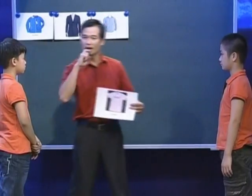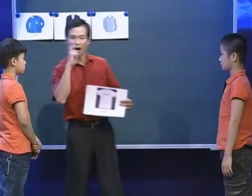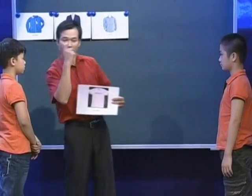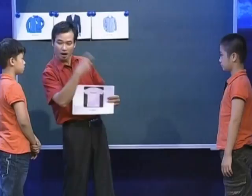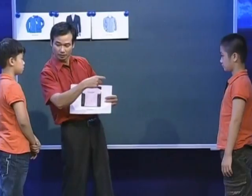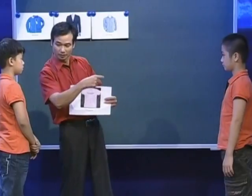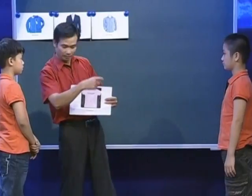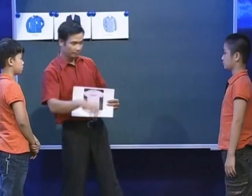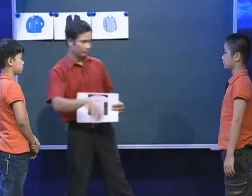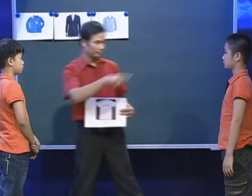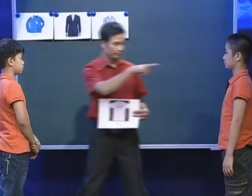Một bạn sẽ hỏi, một bạn sẽ trả lời nhé.